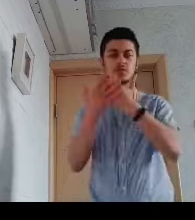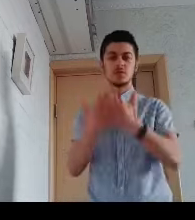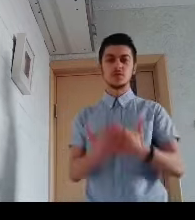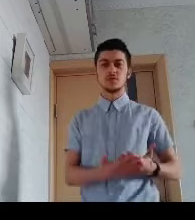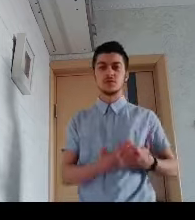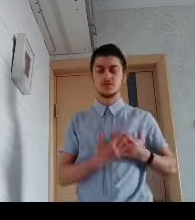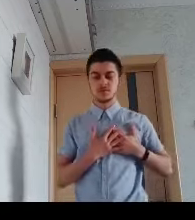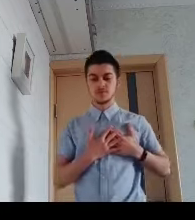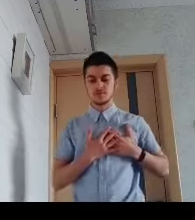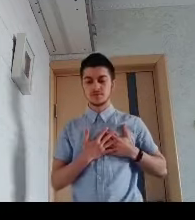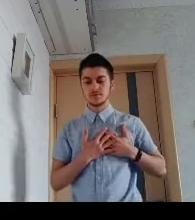любовь.